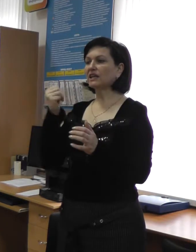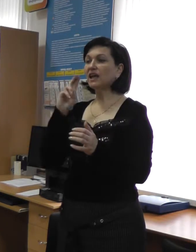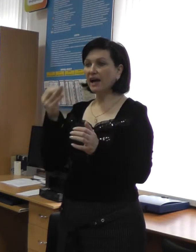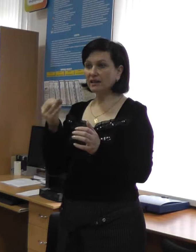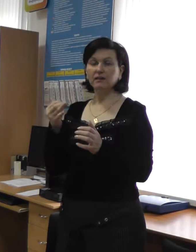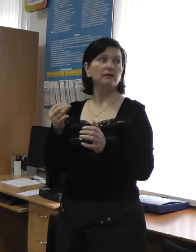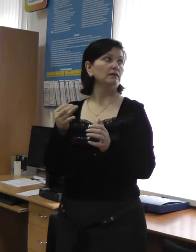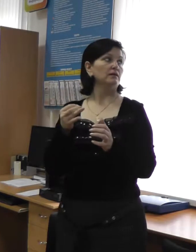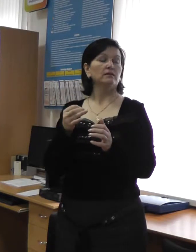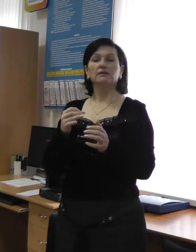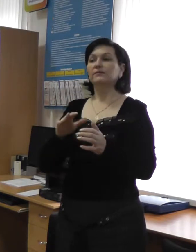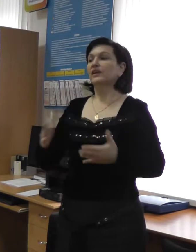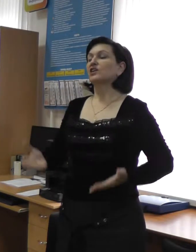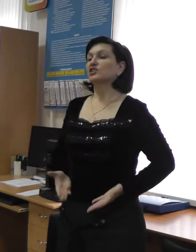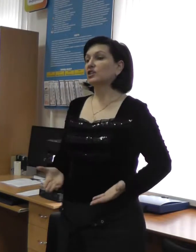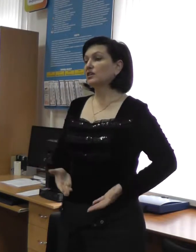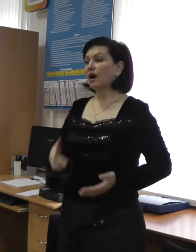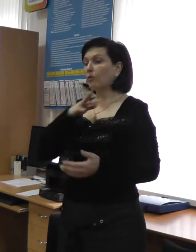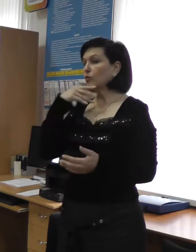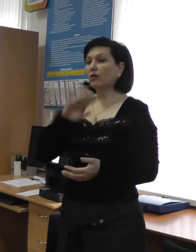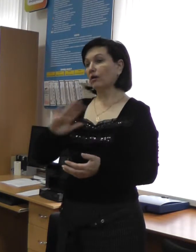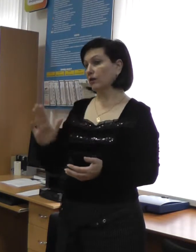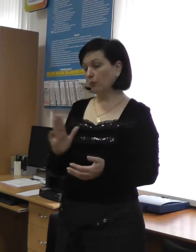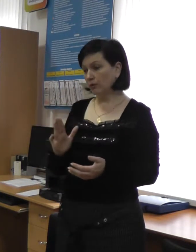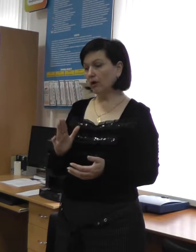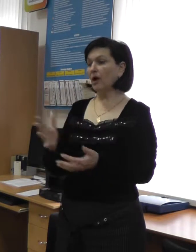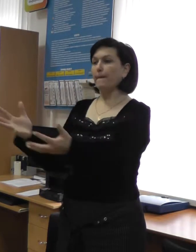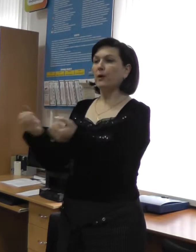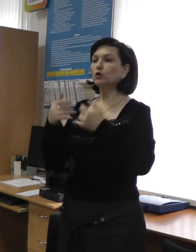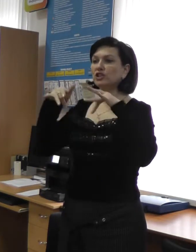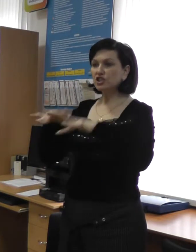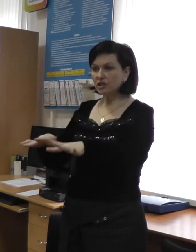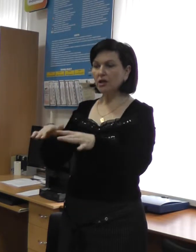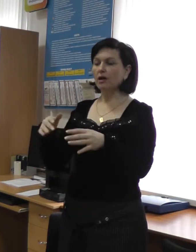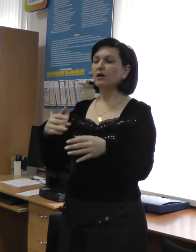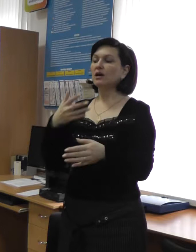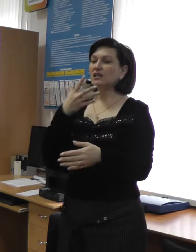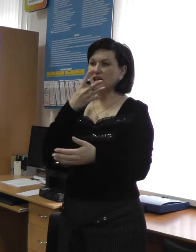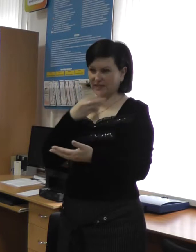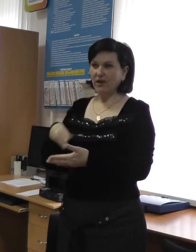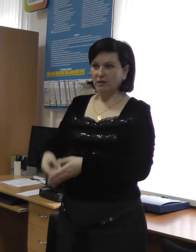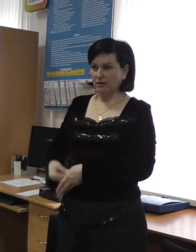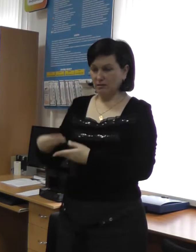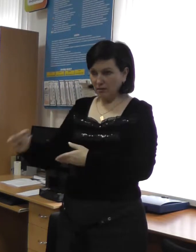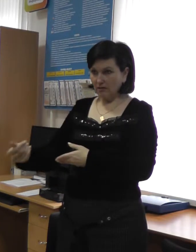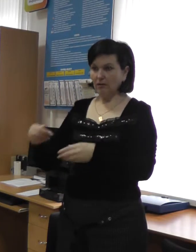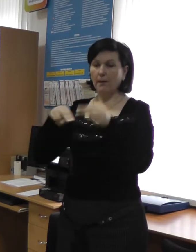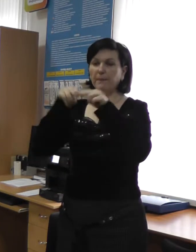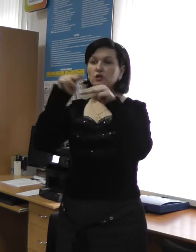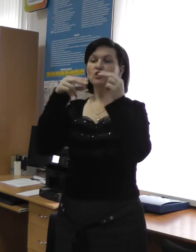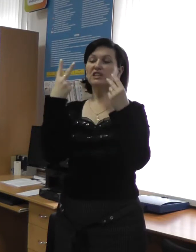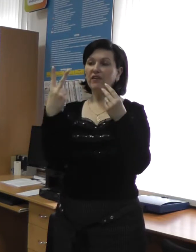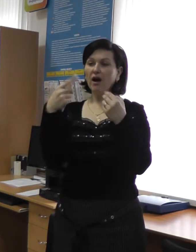недостаток приличного жилья при казенной ресторации, получил разрешение построить за собственный счет позади ресторации